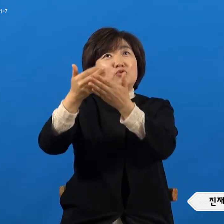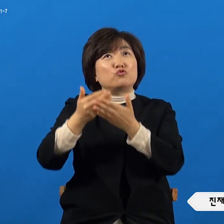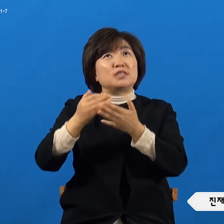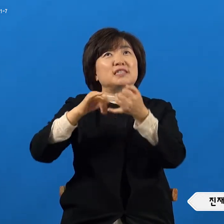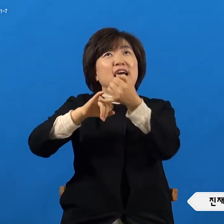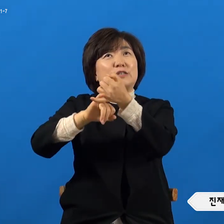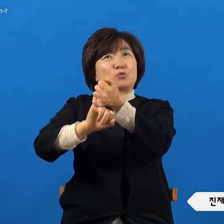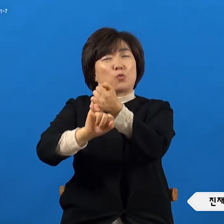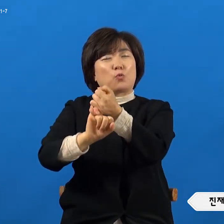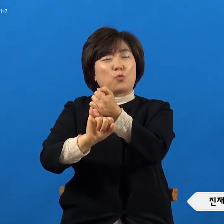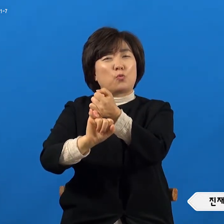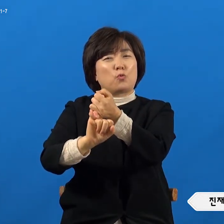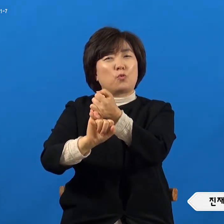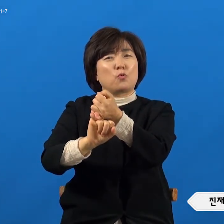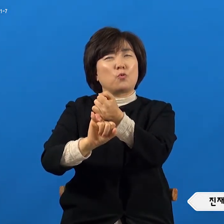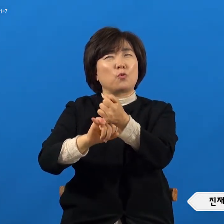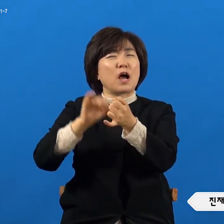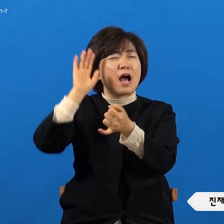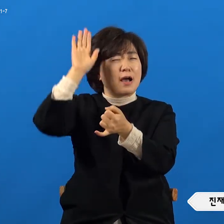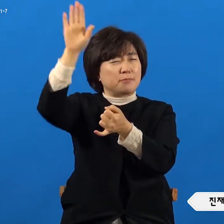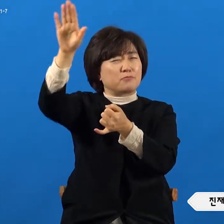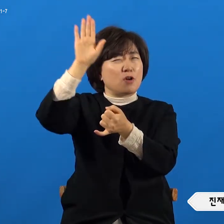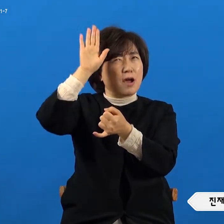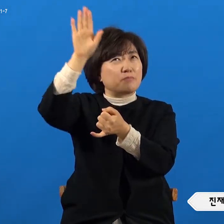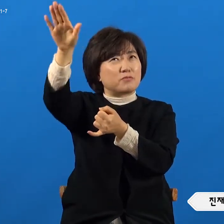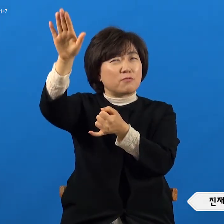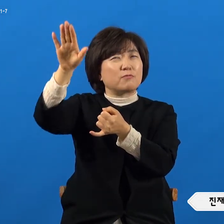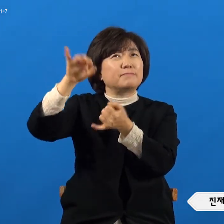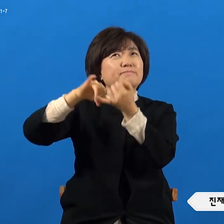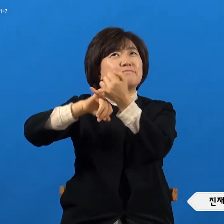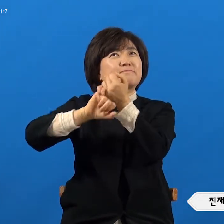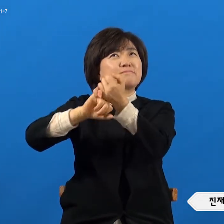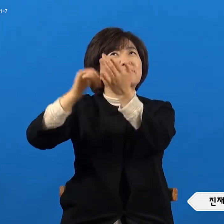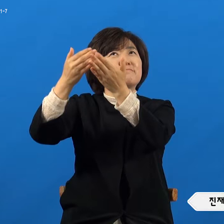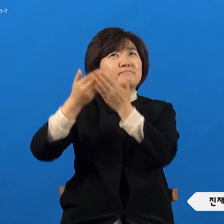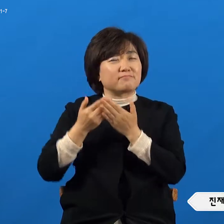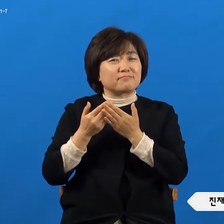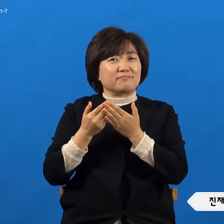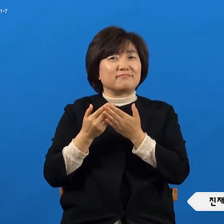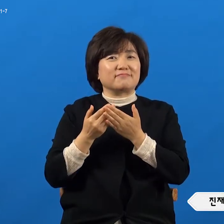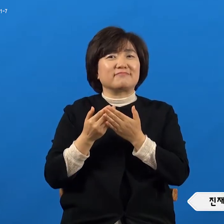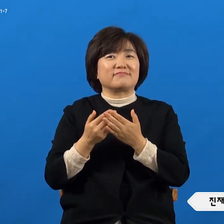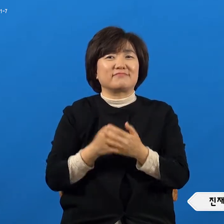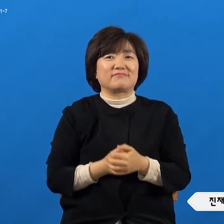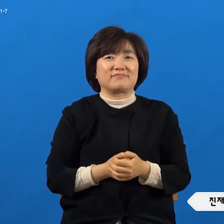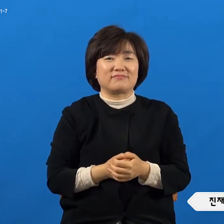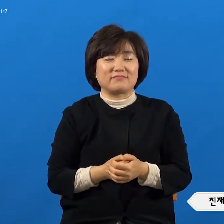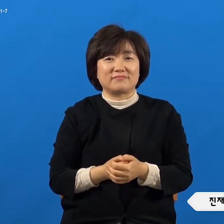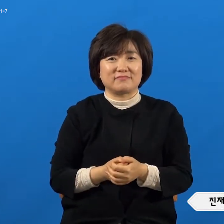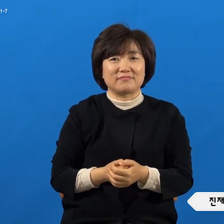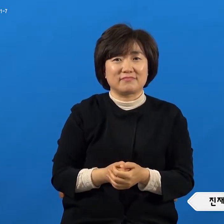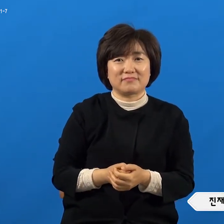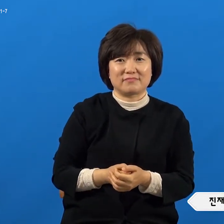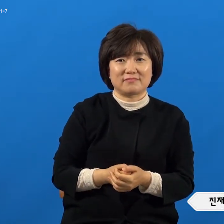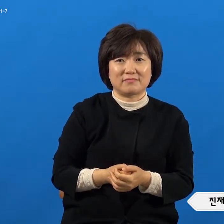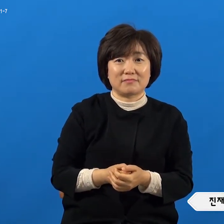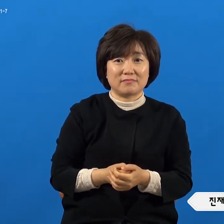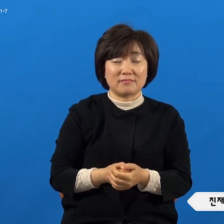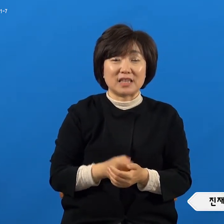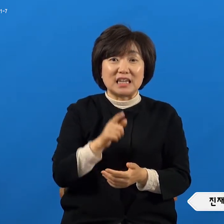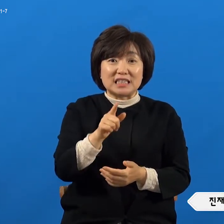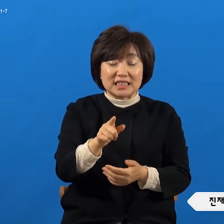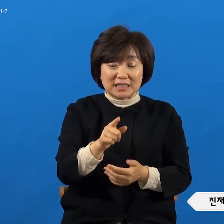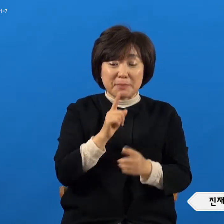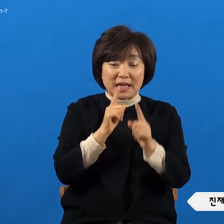마지막 모습을 그는 보게 됨을 성경은 말씀하고 있습니다. 우리는 이